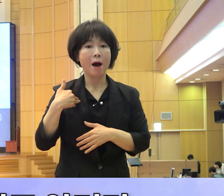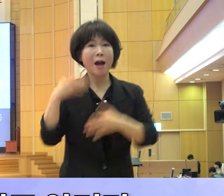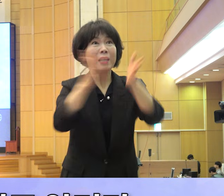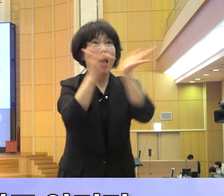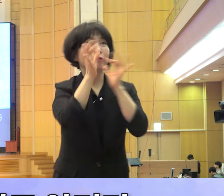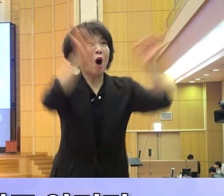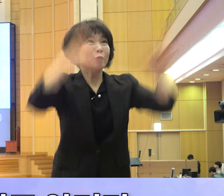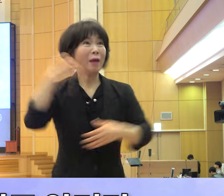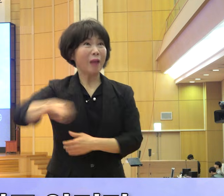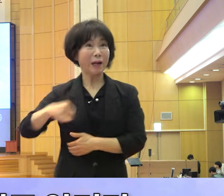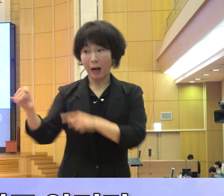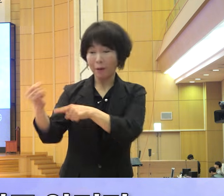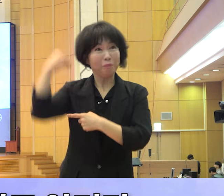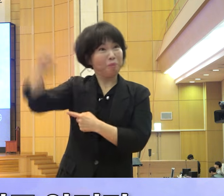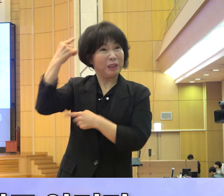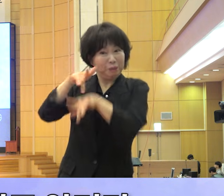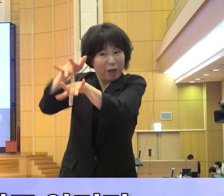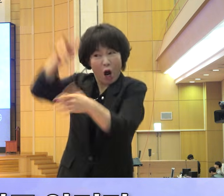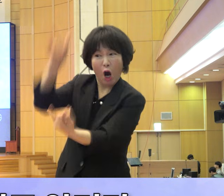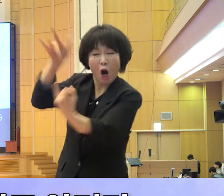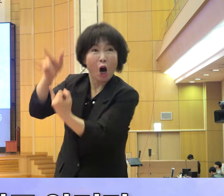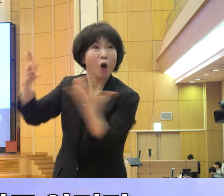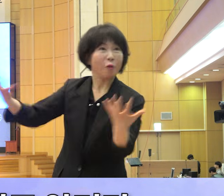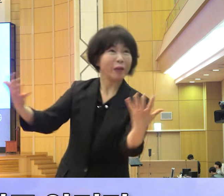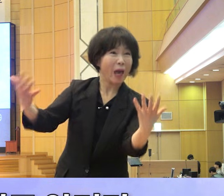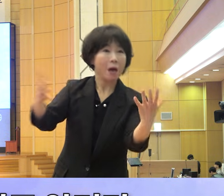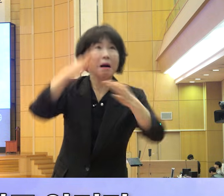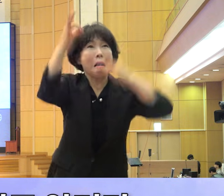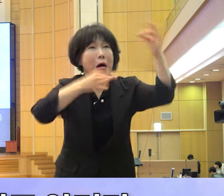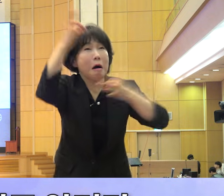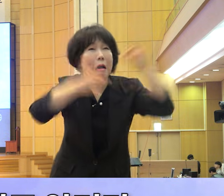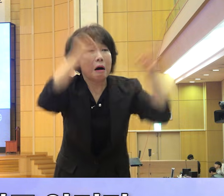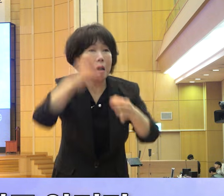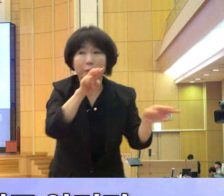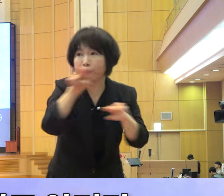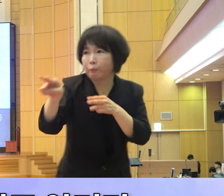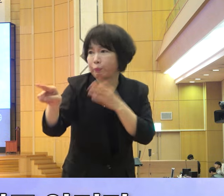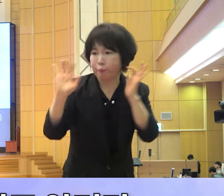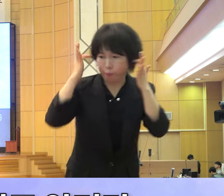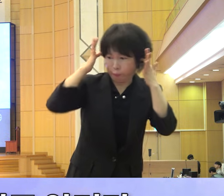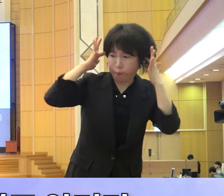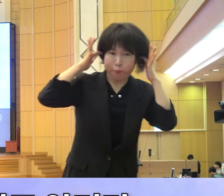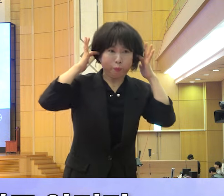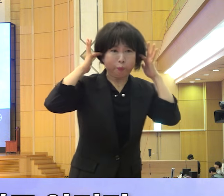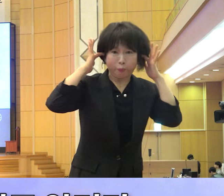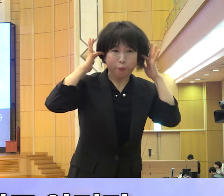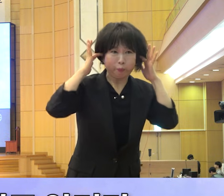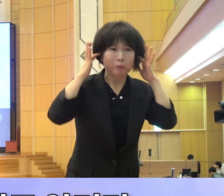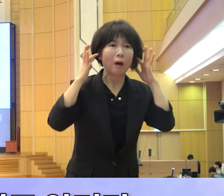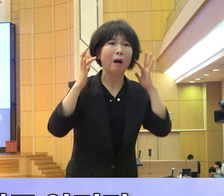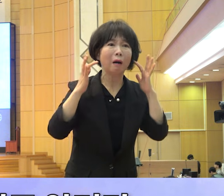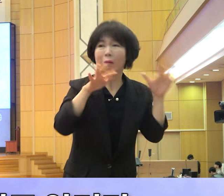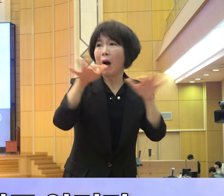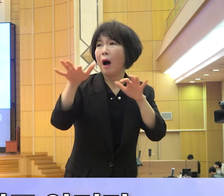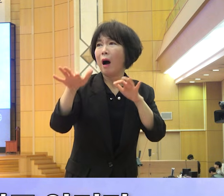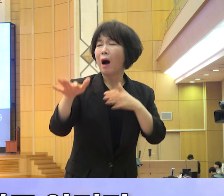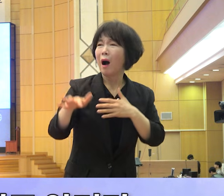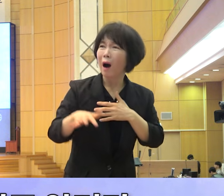흉악한 귀신에 들렸어요 막 그런 소리 지르는 거예요. 그래서